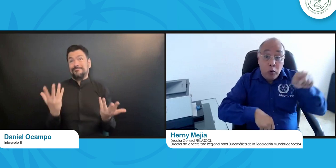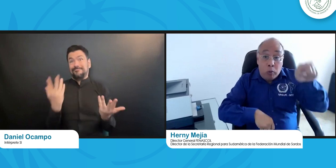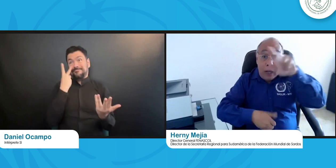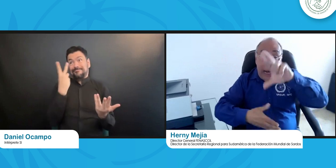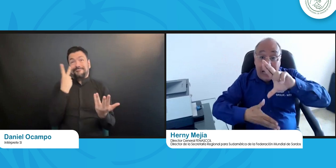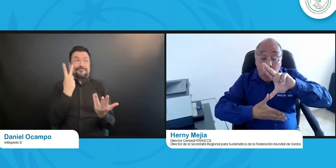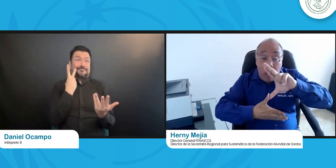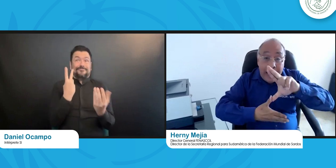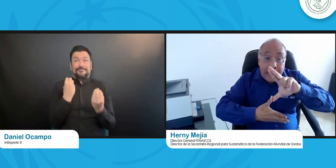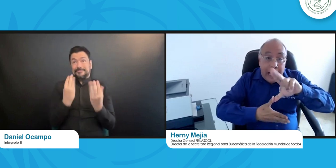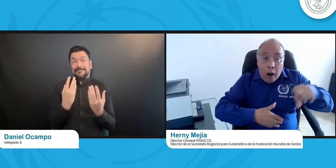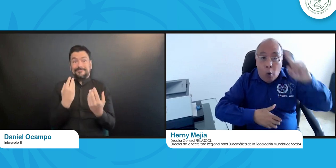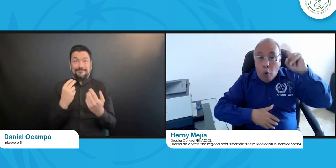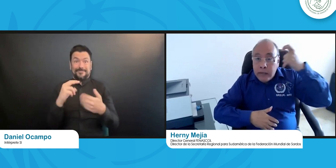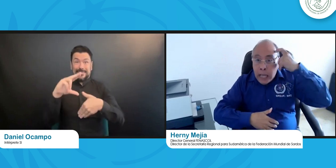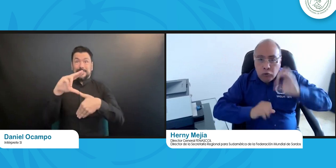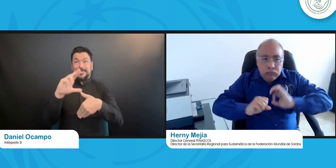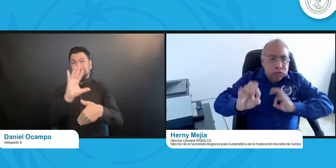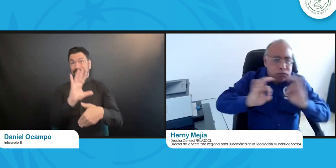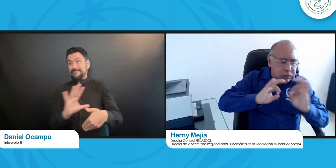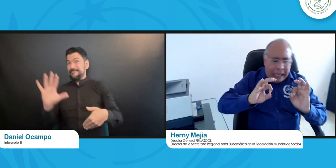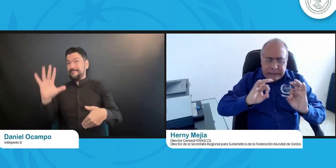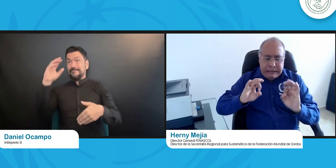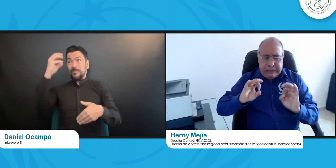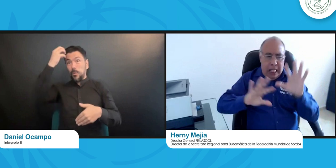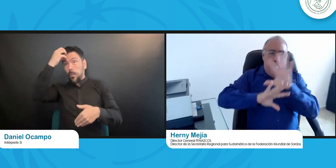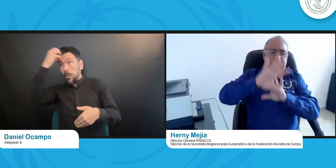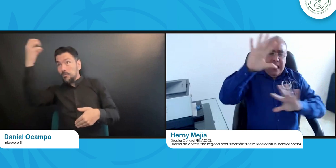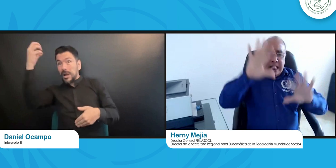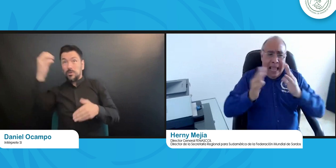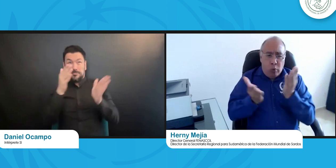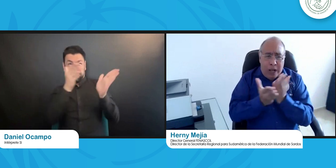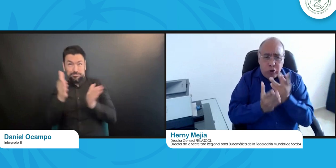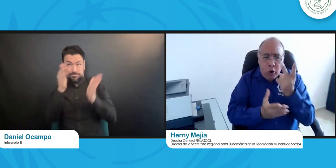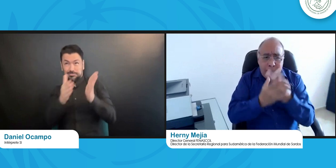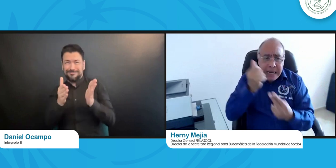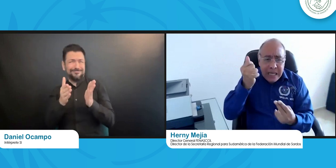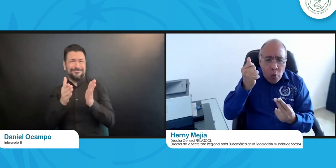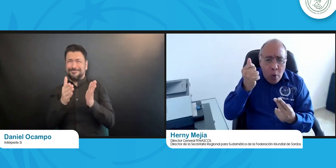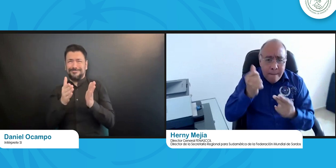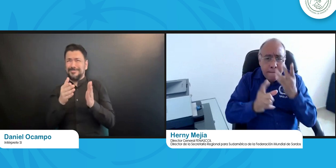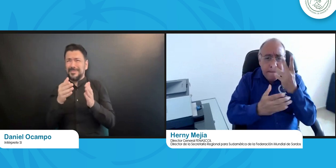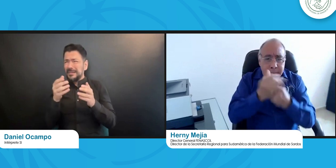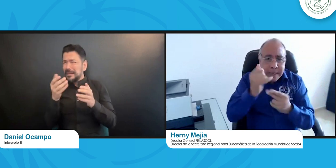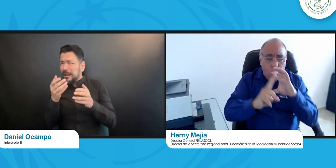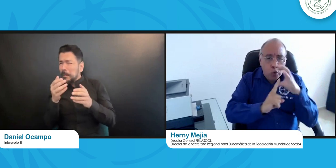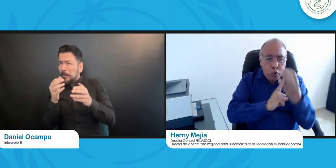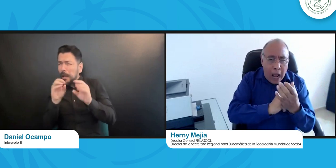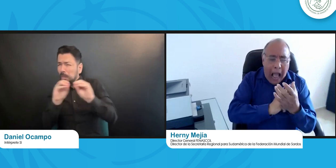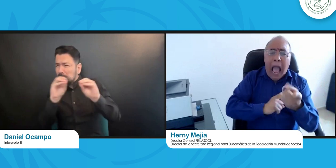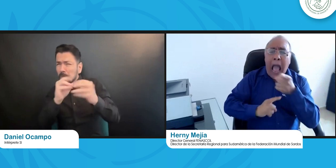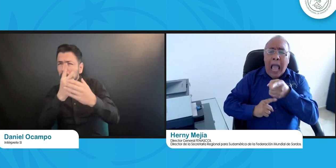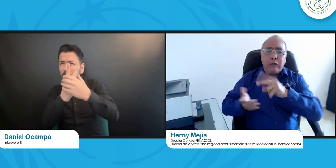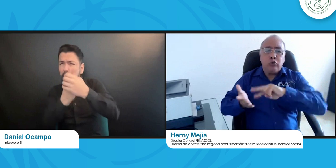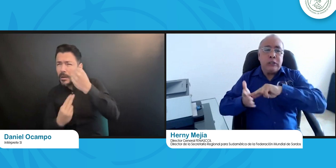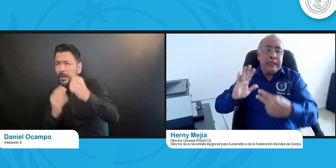Dado a que en este momento en Latinoamérica muchos gobiernos al momento de organizar y pensarse la